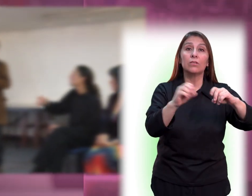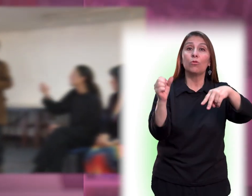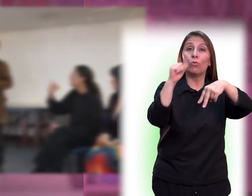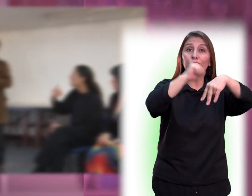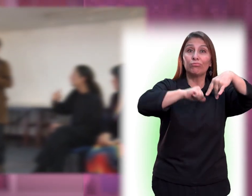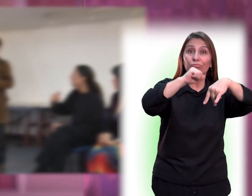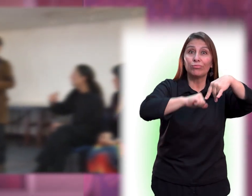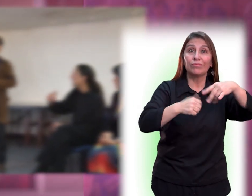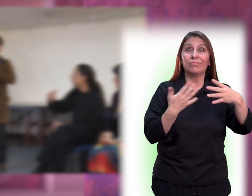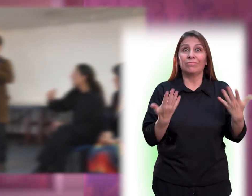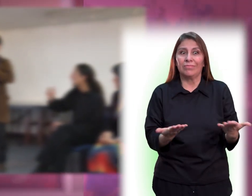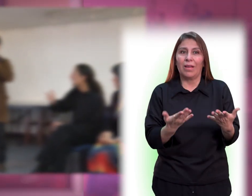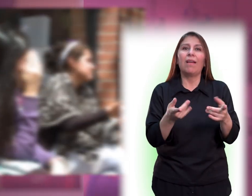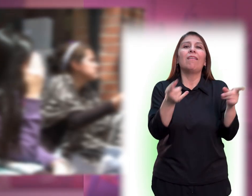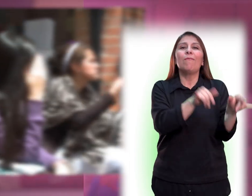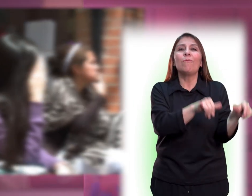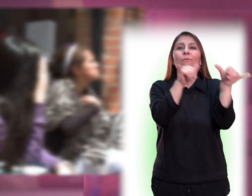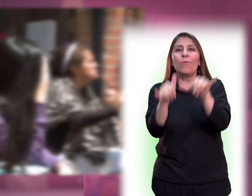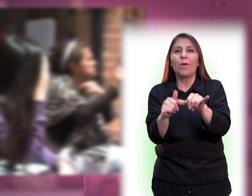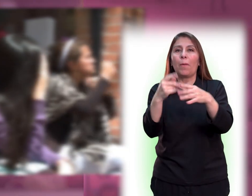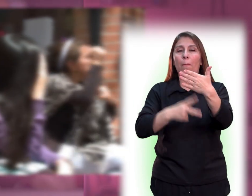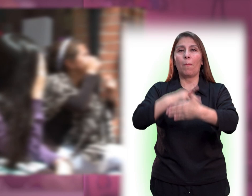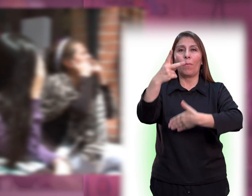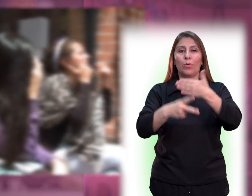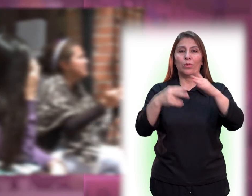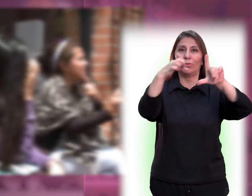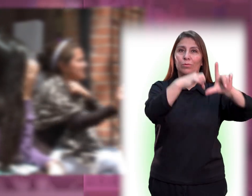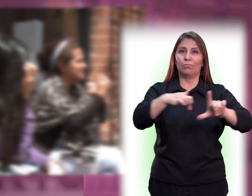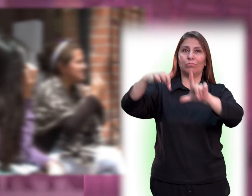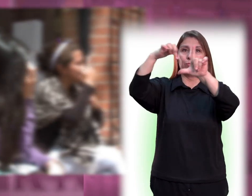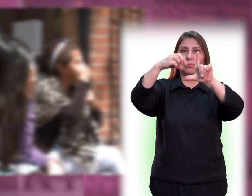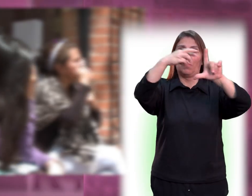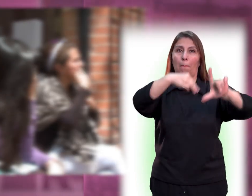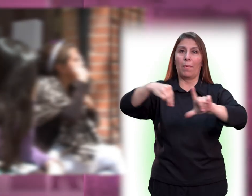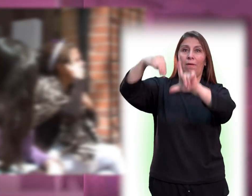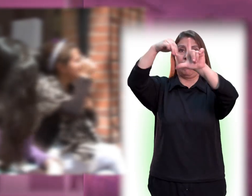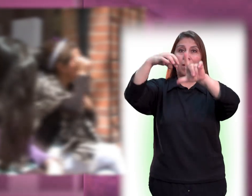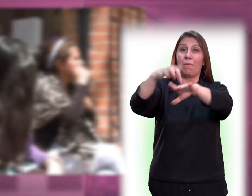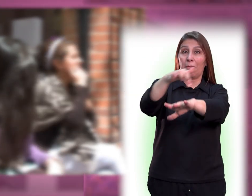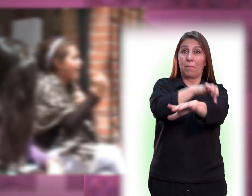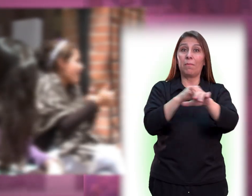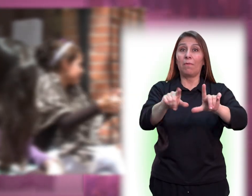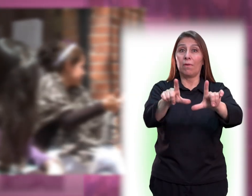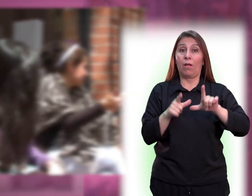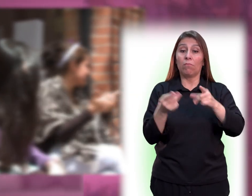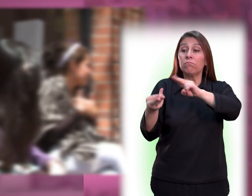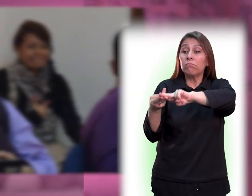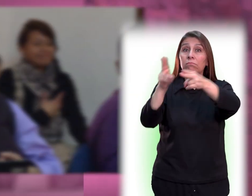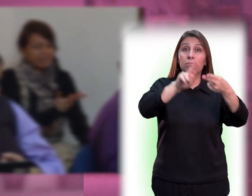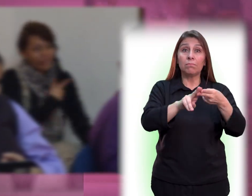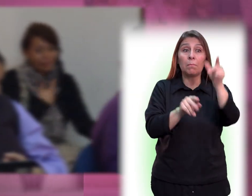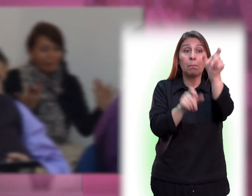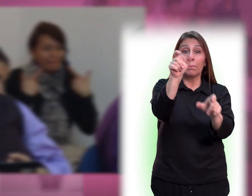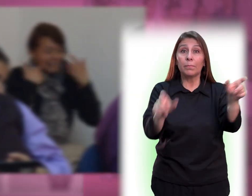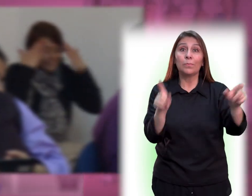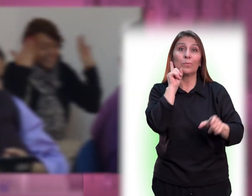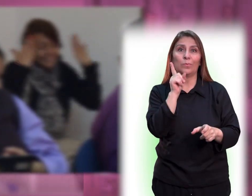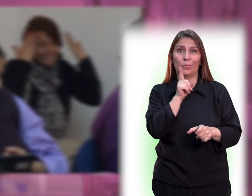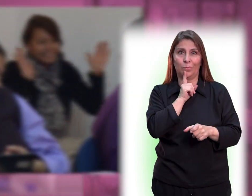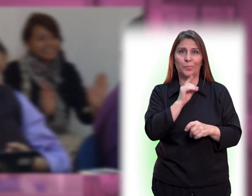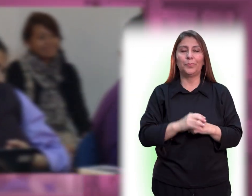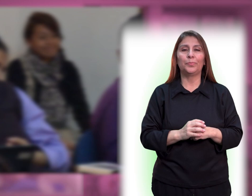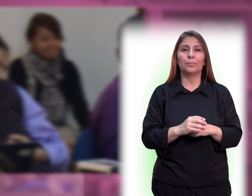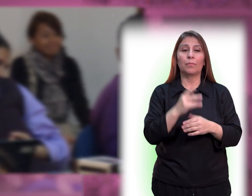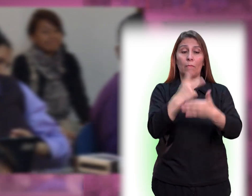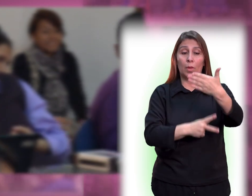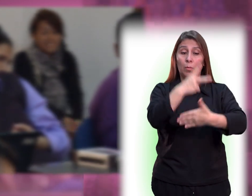de investigación docente y de proyectos de grado a nivel de pregrado y maestría en relación con la educación de las personas sordas.